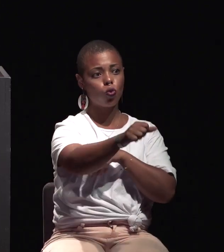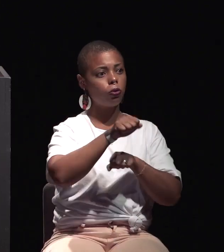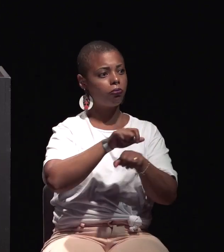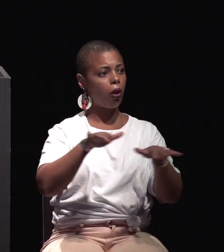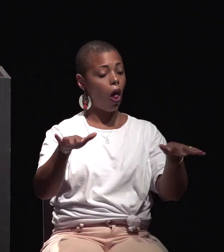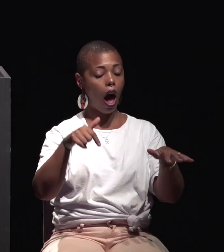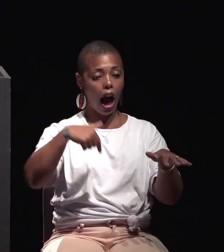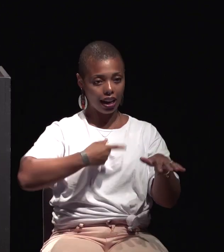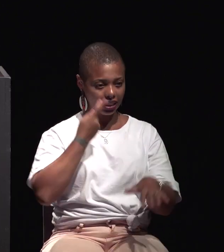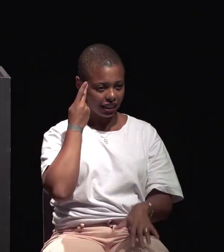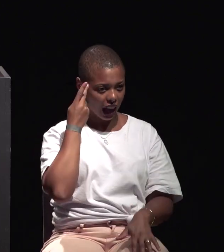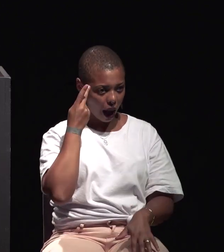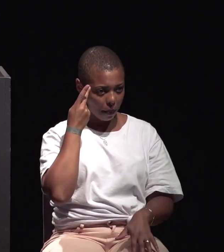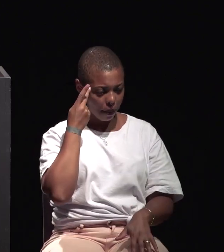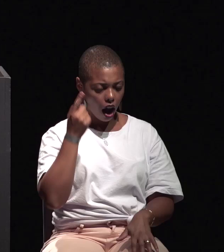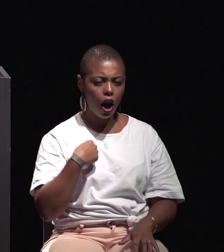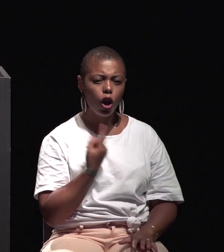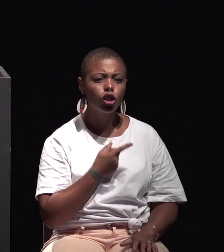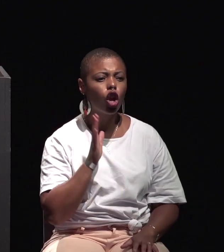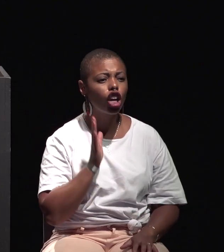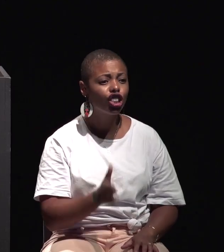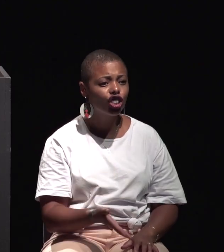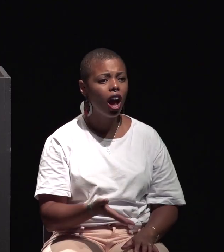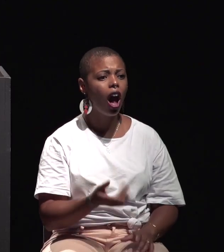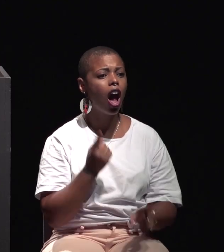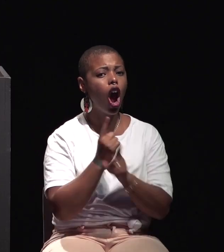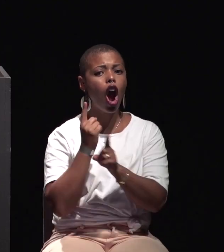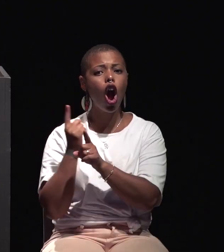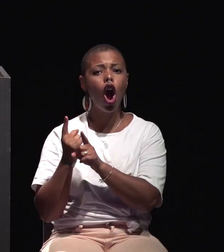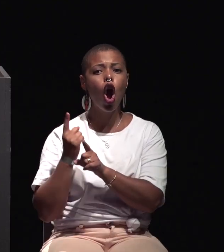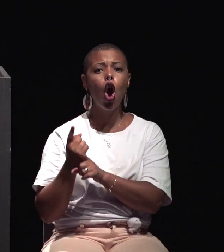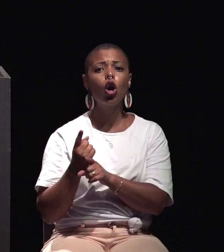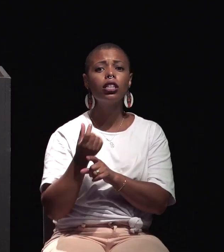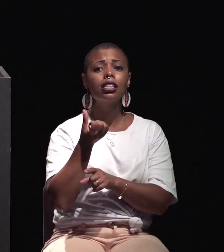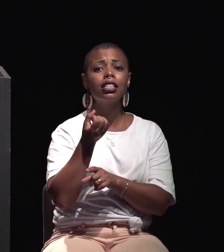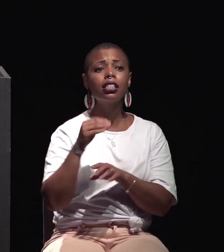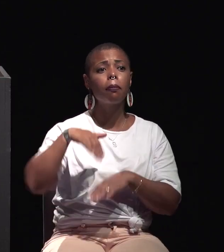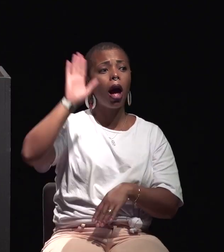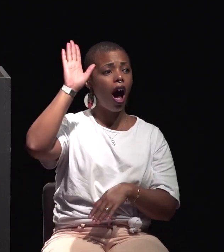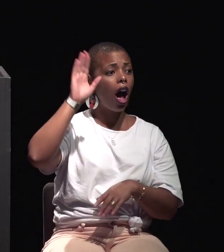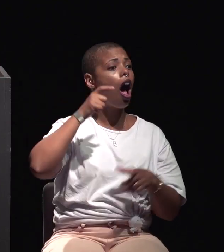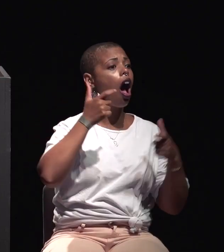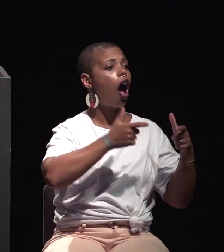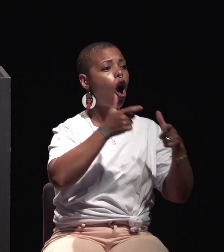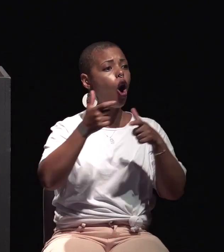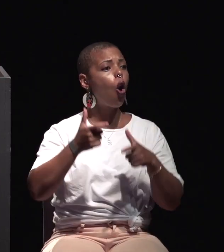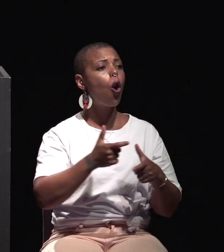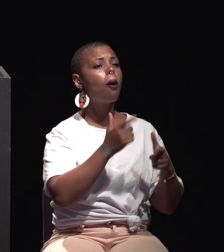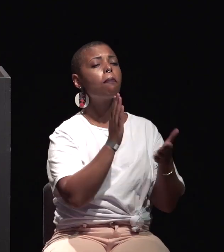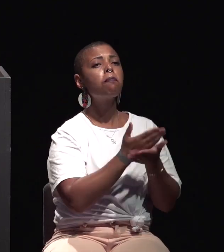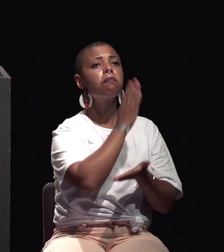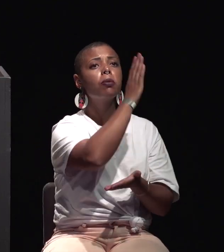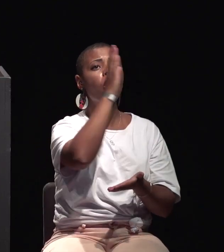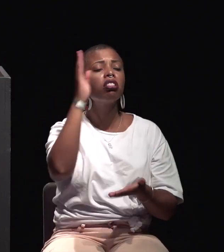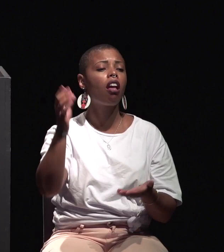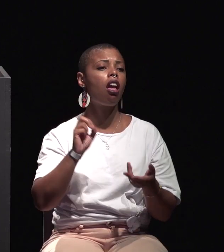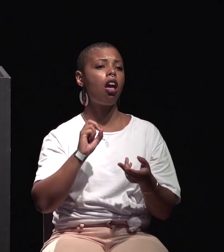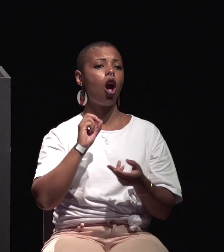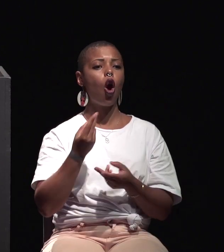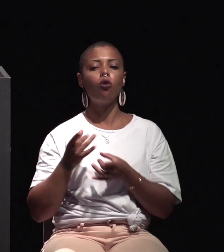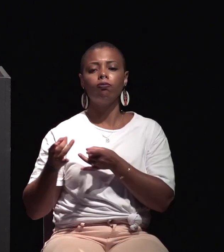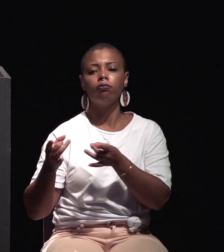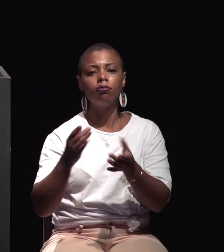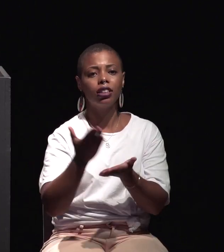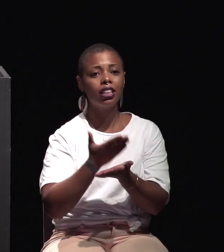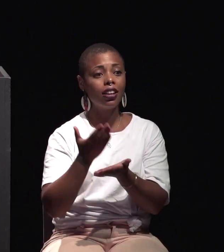Em São Paulo, nós já fizemos mais de 60 encontros em bibliotecas, livrarias, e hoje é o Centro